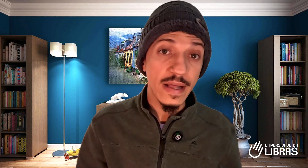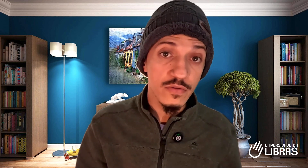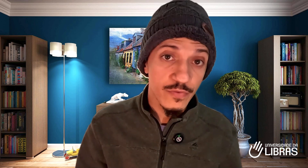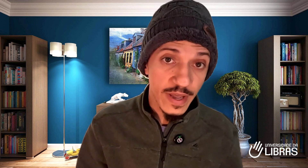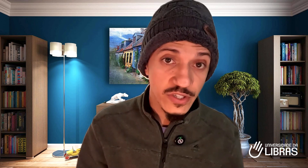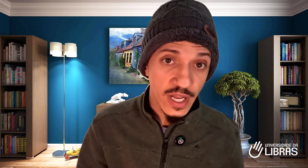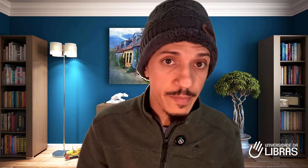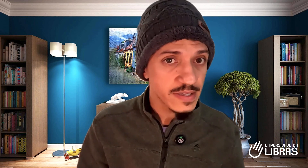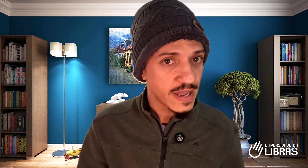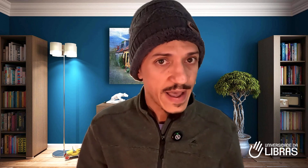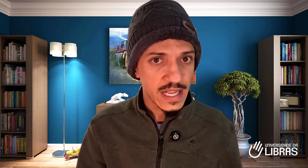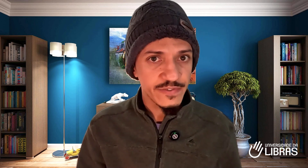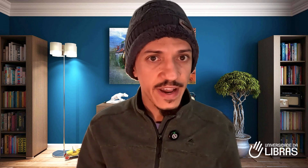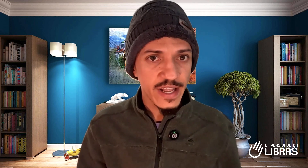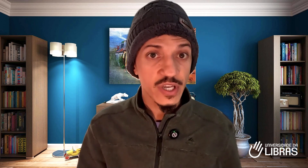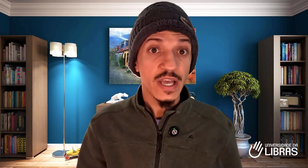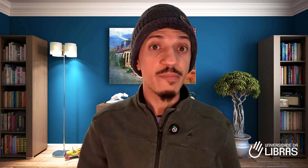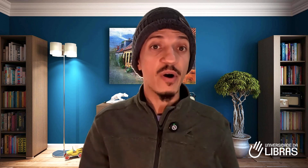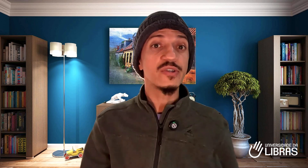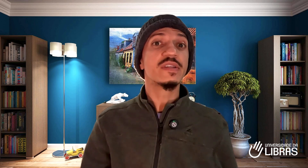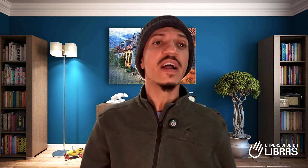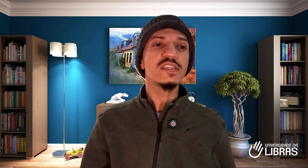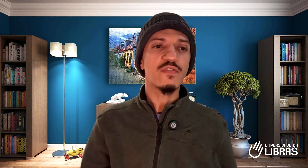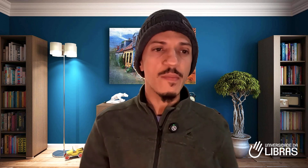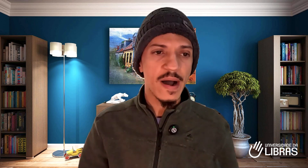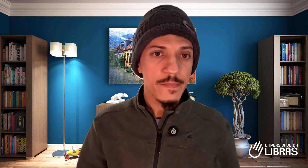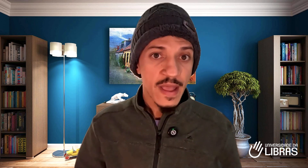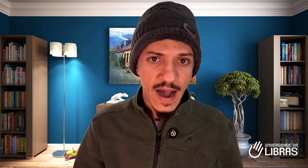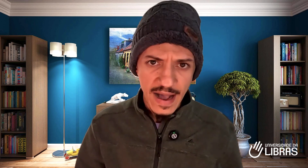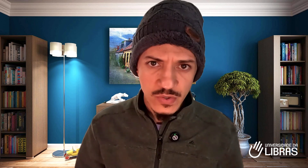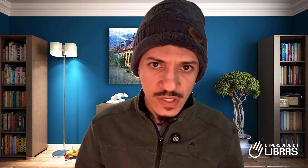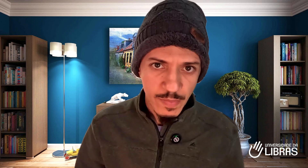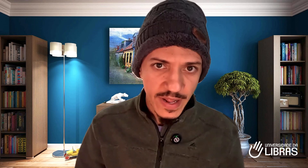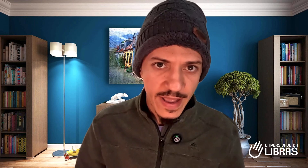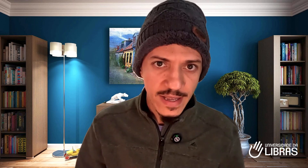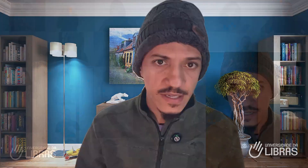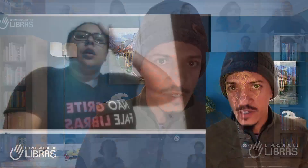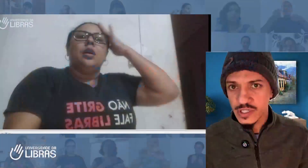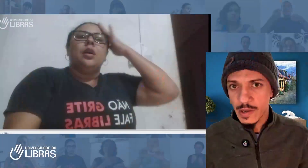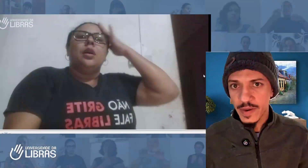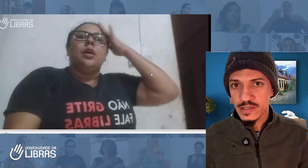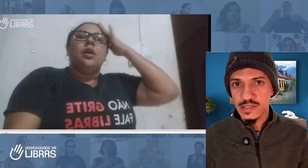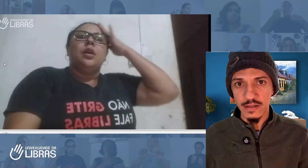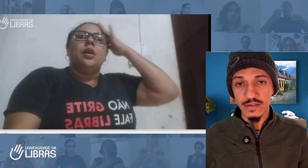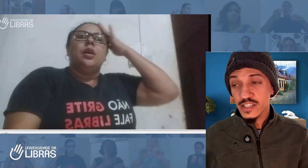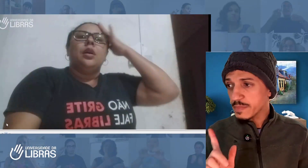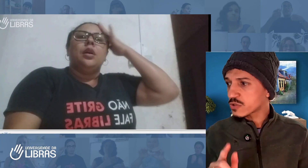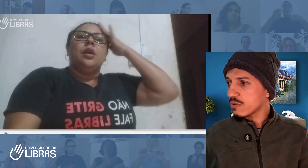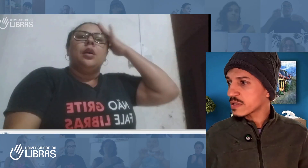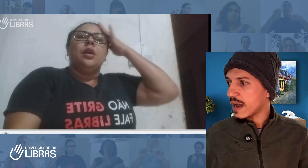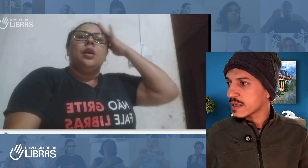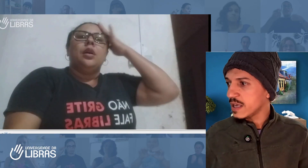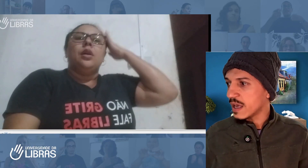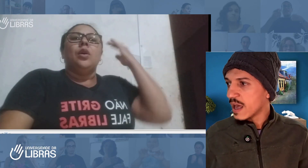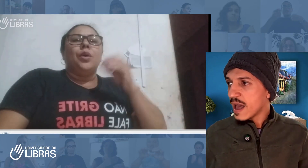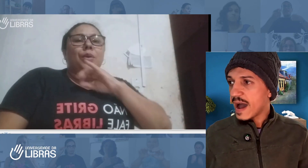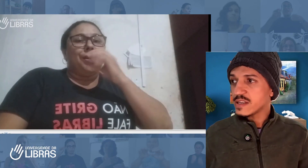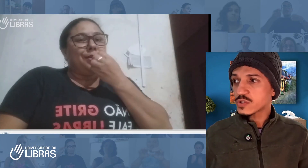Fluente em Libras é diferente e pode transformar a sua experiência de aprendizado. Deixa eu te contar aqui a história